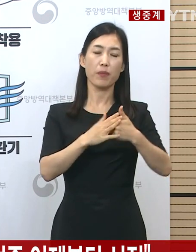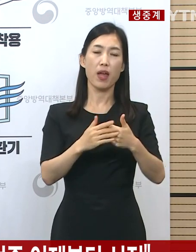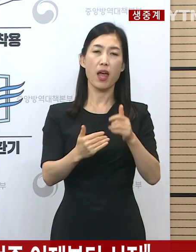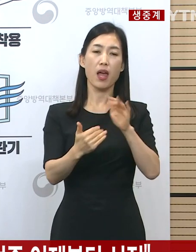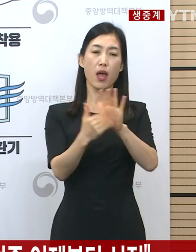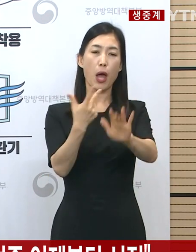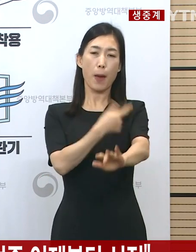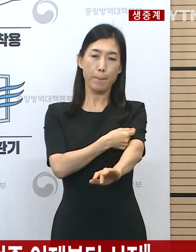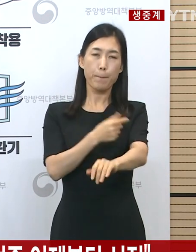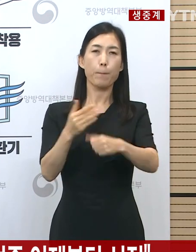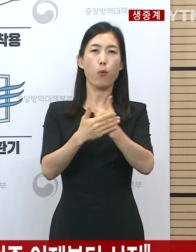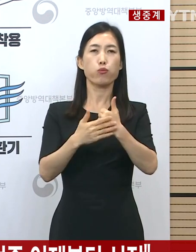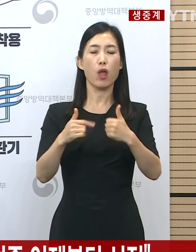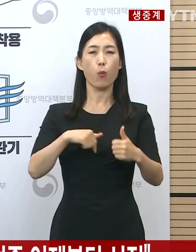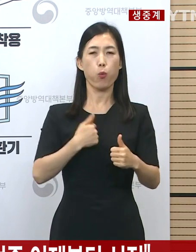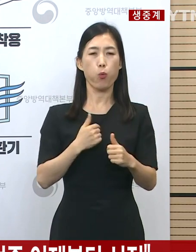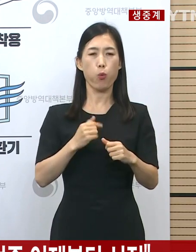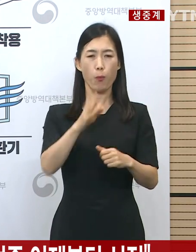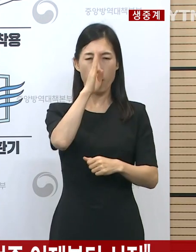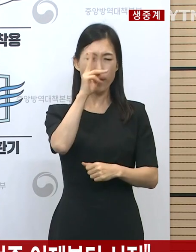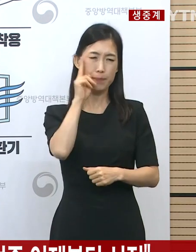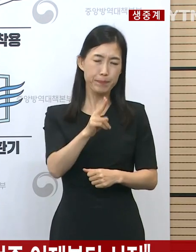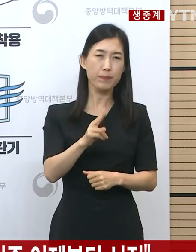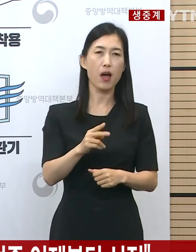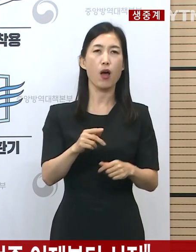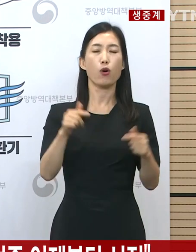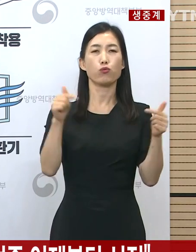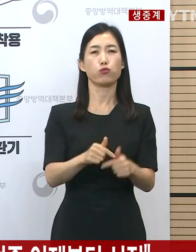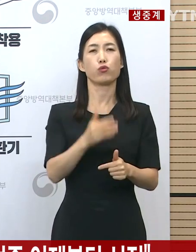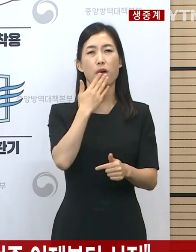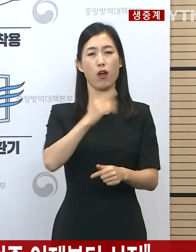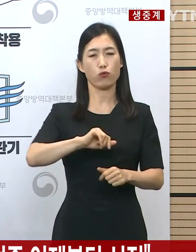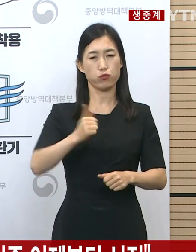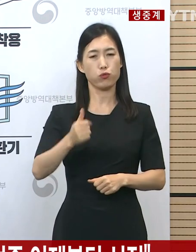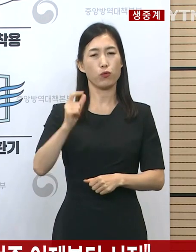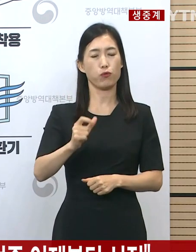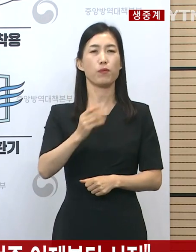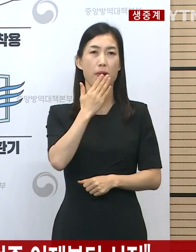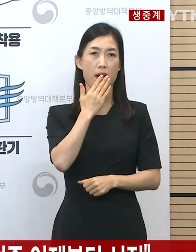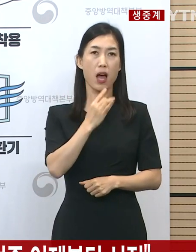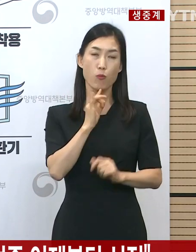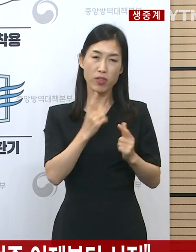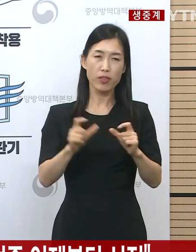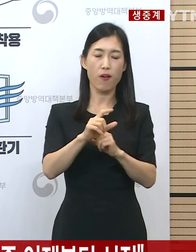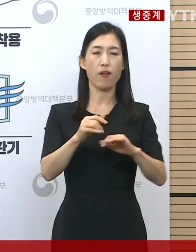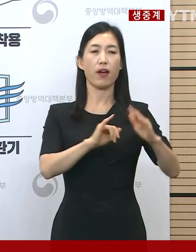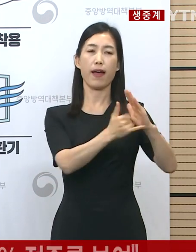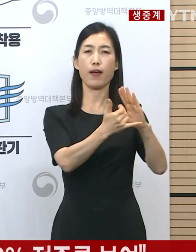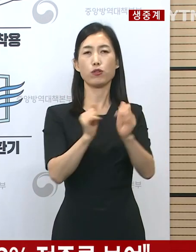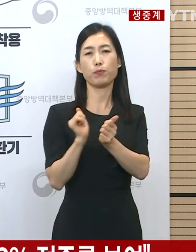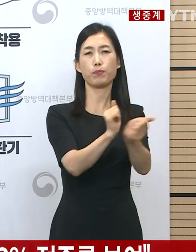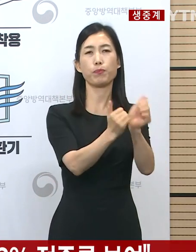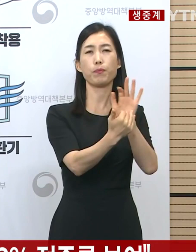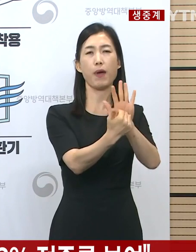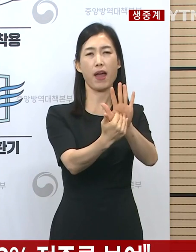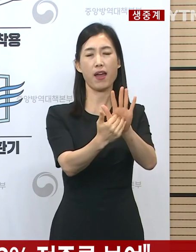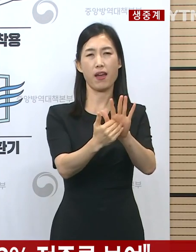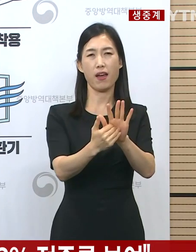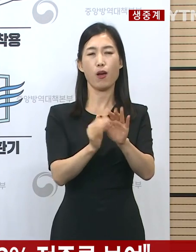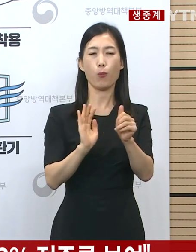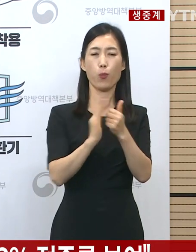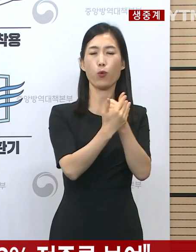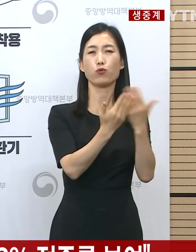본인의 감염과 중증 사망을 예방하는 것뿐만 아니라 가족에게 전파되는 것을 차단할 수 있는 효과도